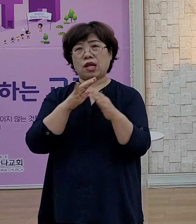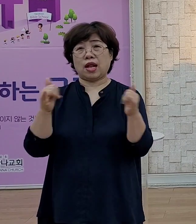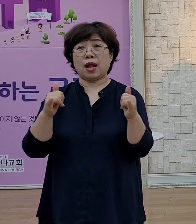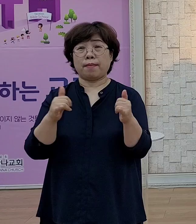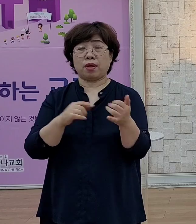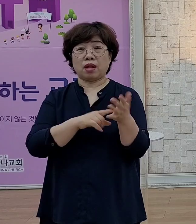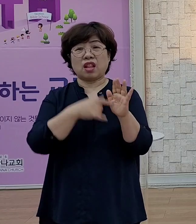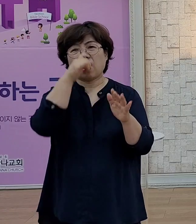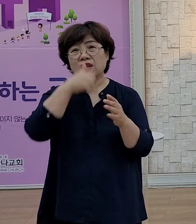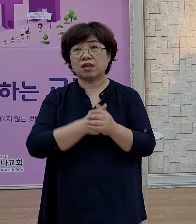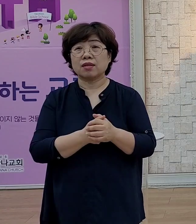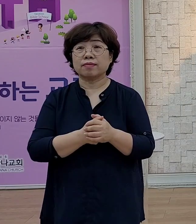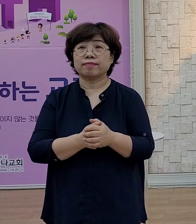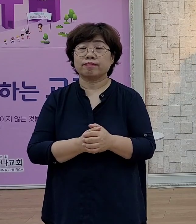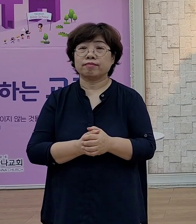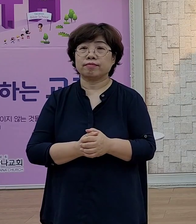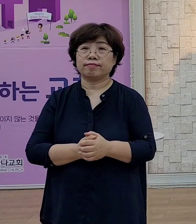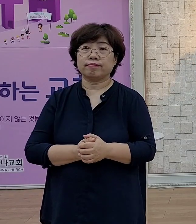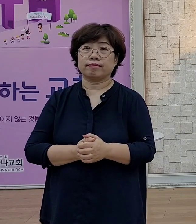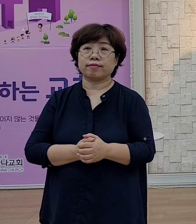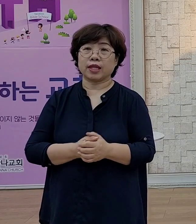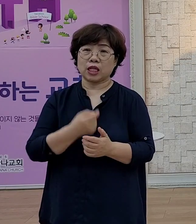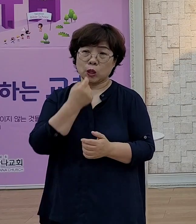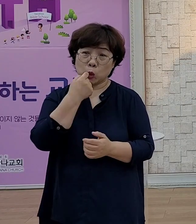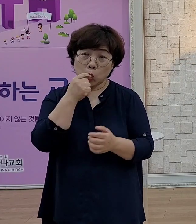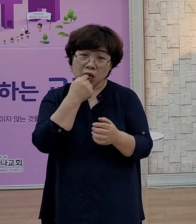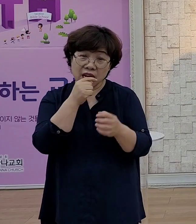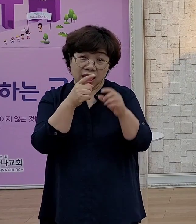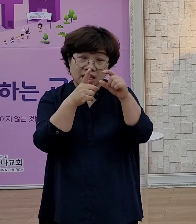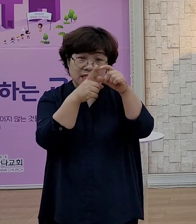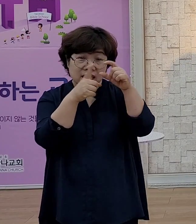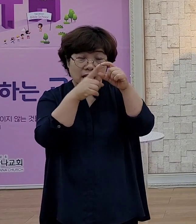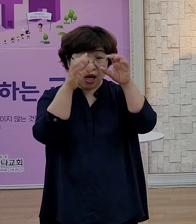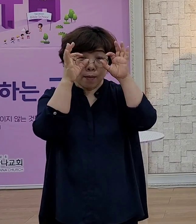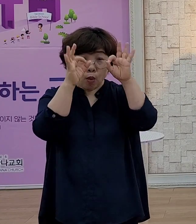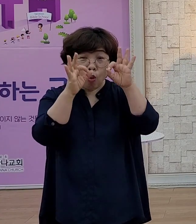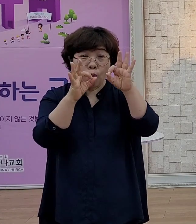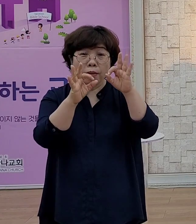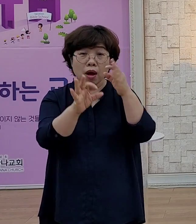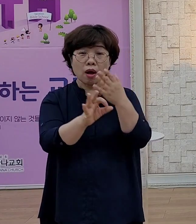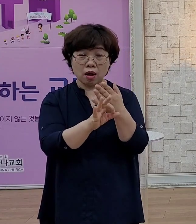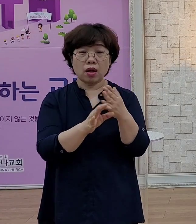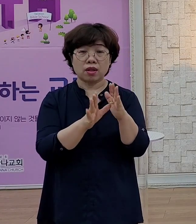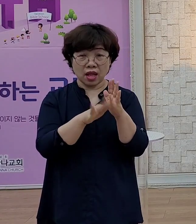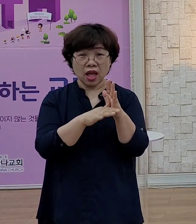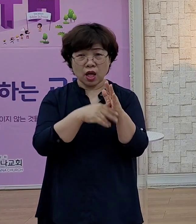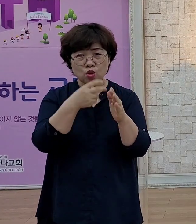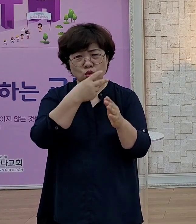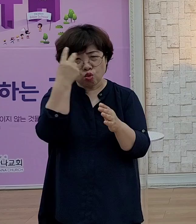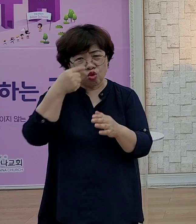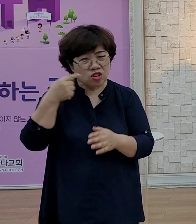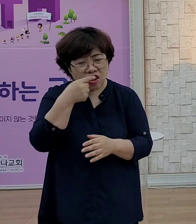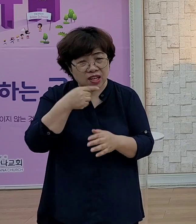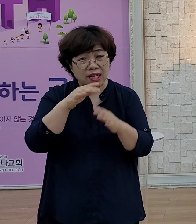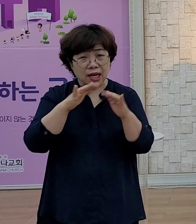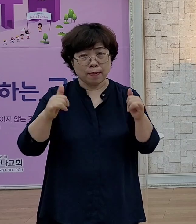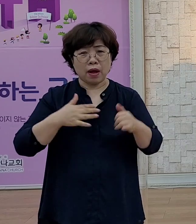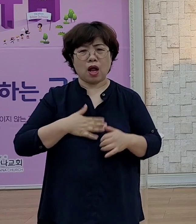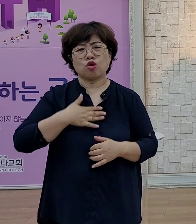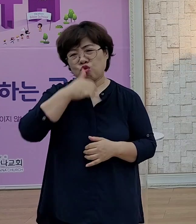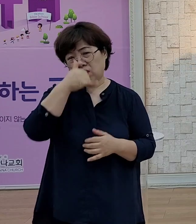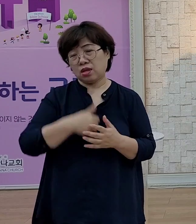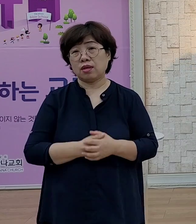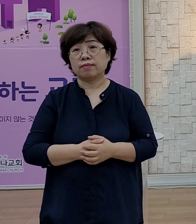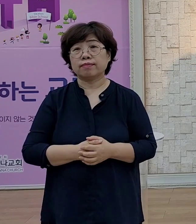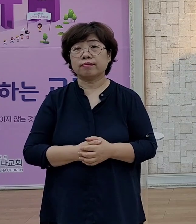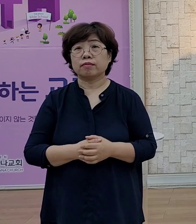않습니까? 이 짧은 구절에서 제가 노란색으로 표시해 놓은 네 가지 요소를 보게 됩니다. 첫